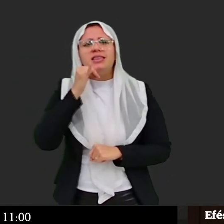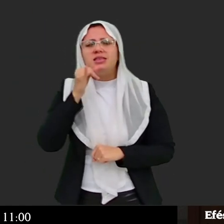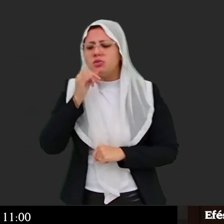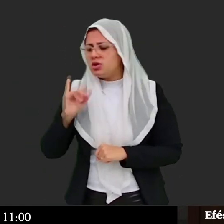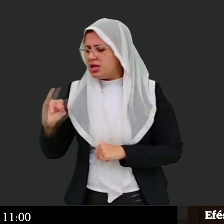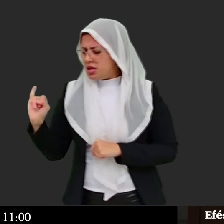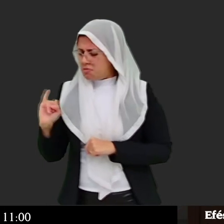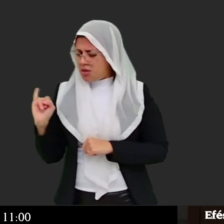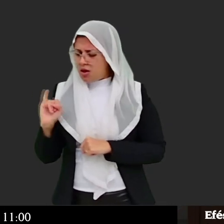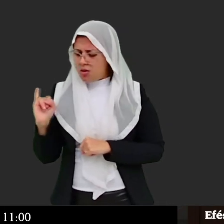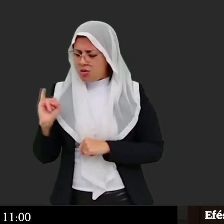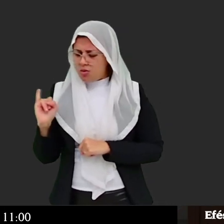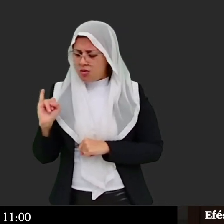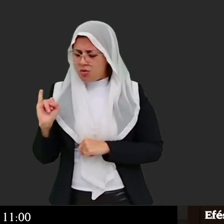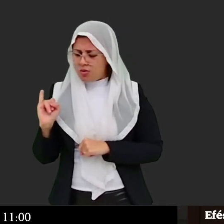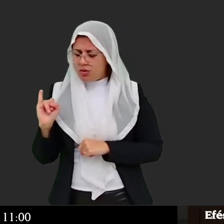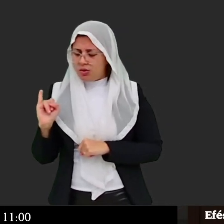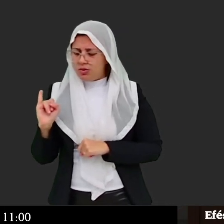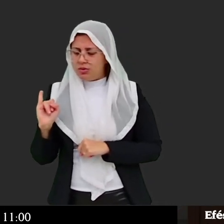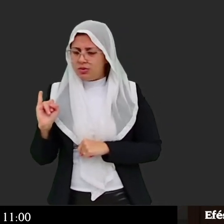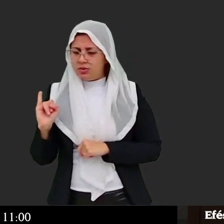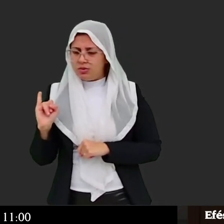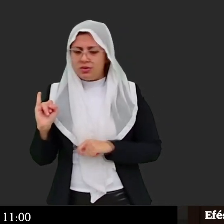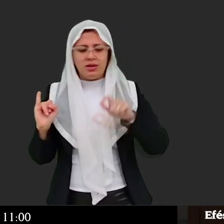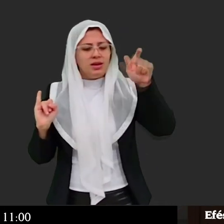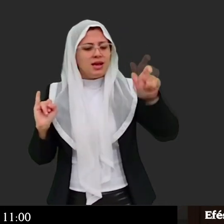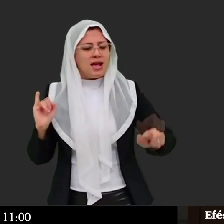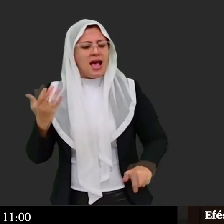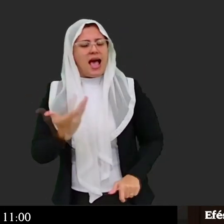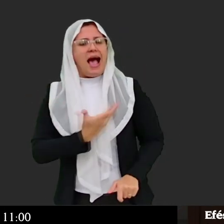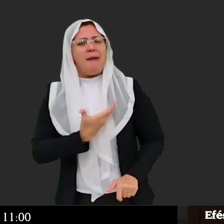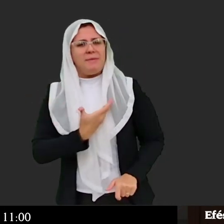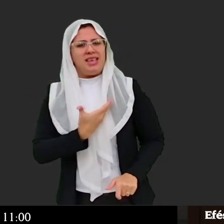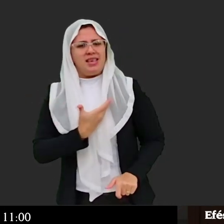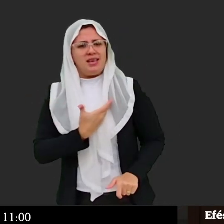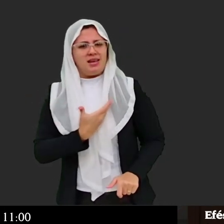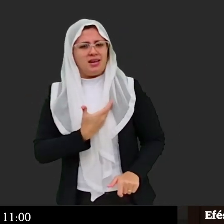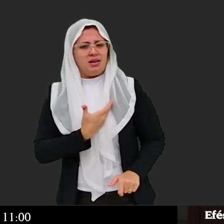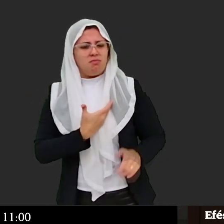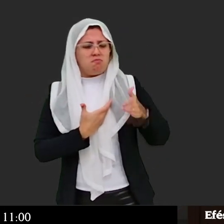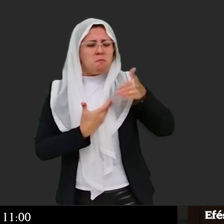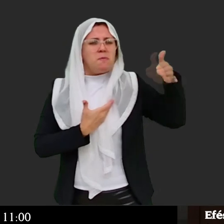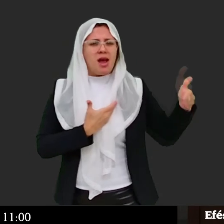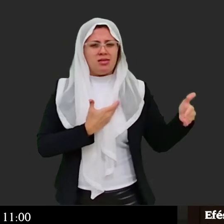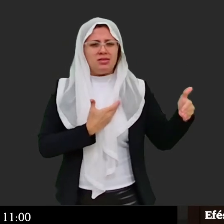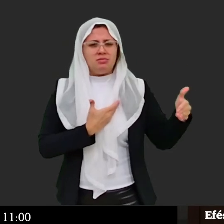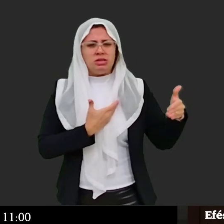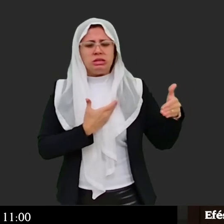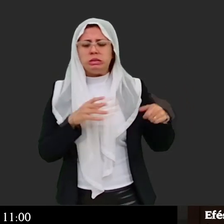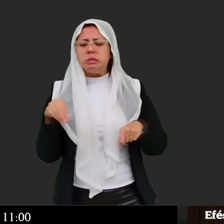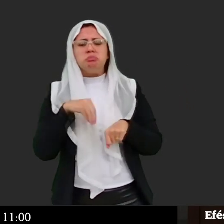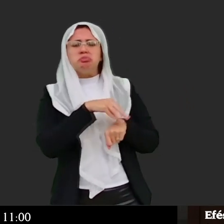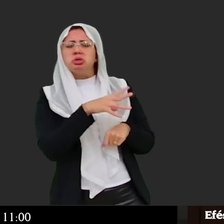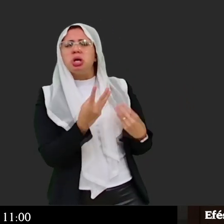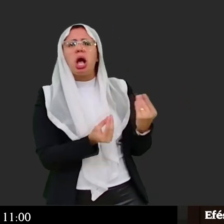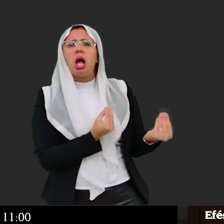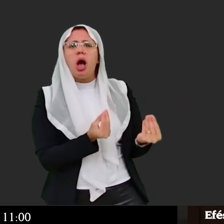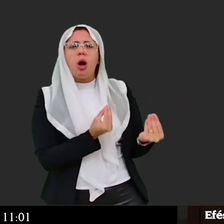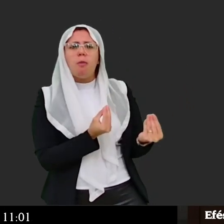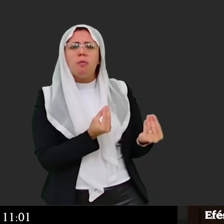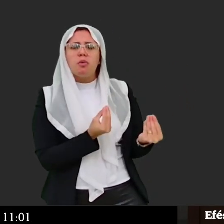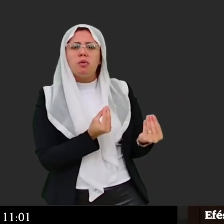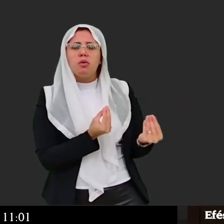de graça à sua amiga ou à sua próxima? É através das suas boas